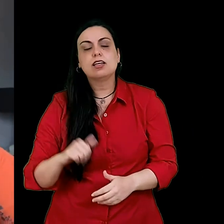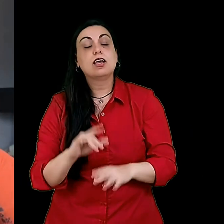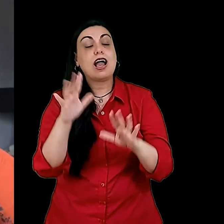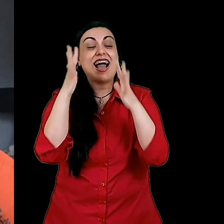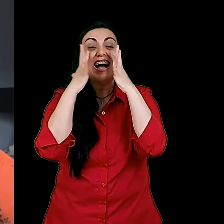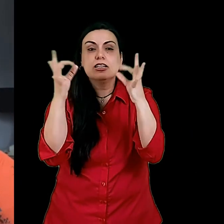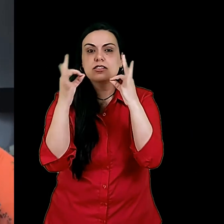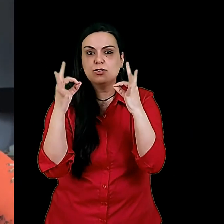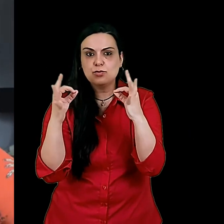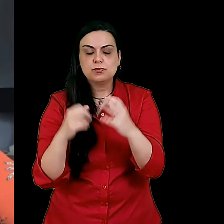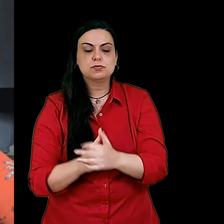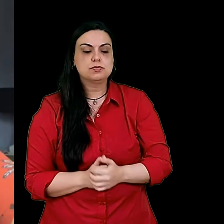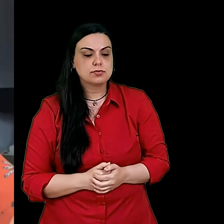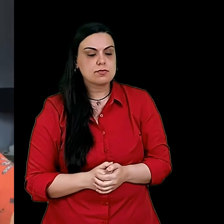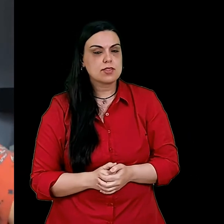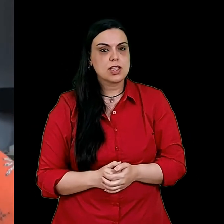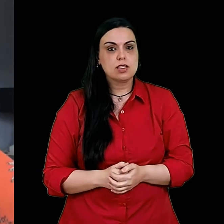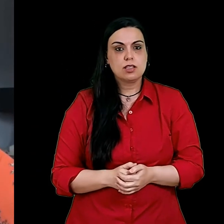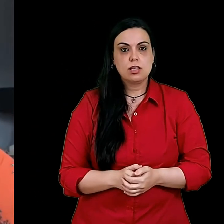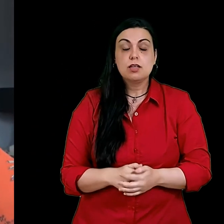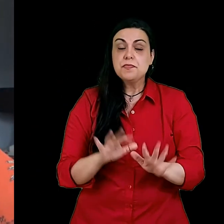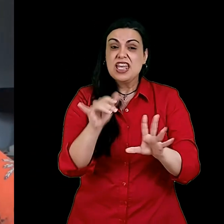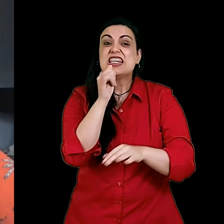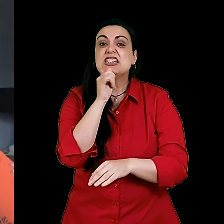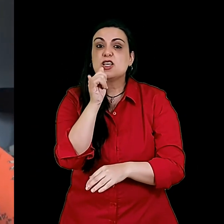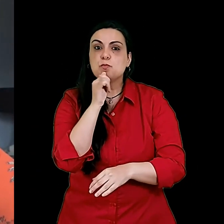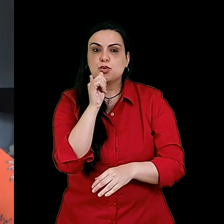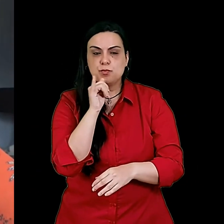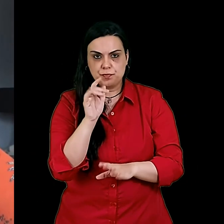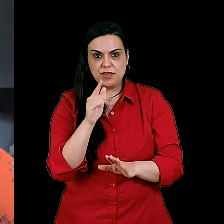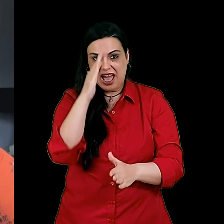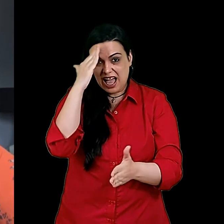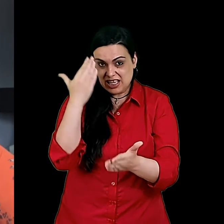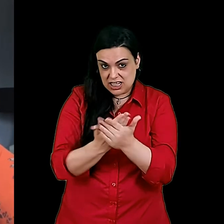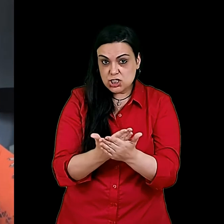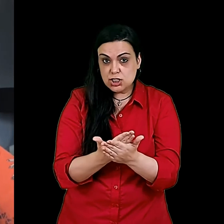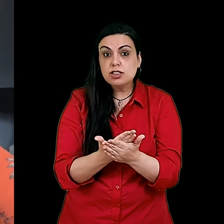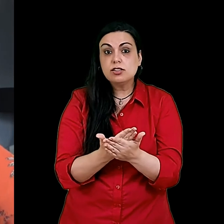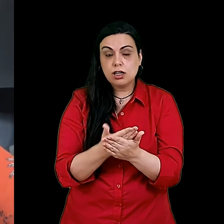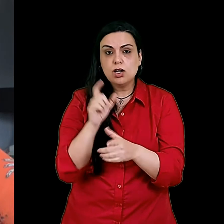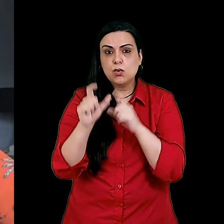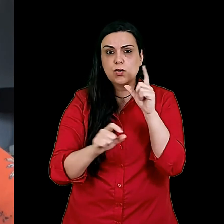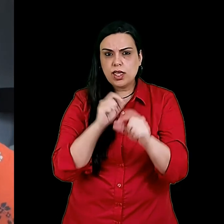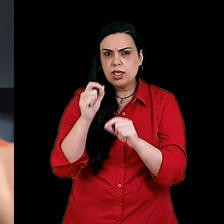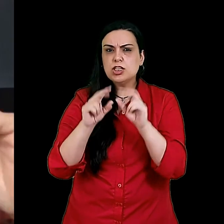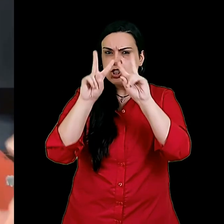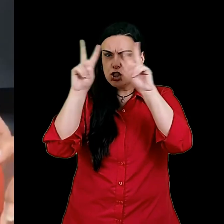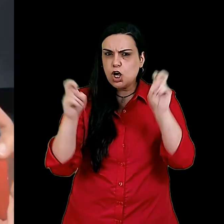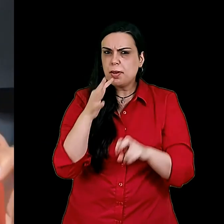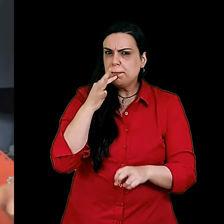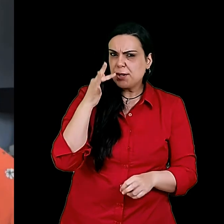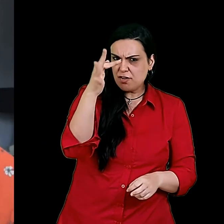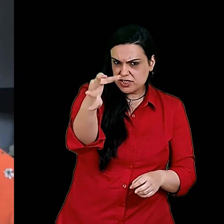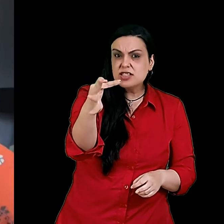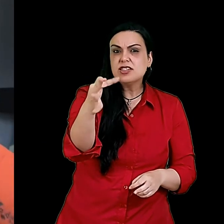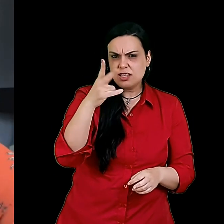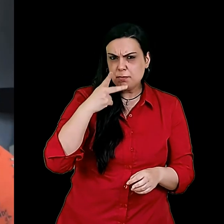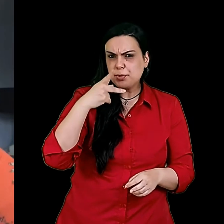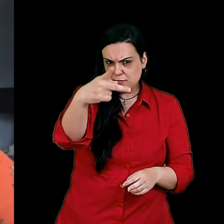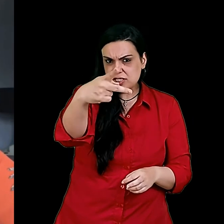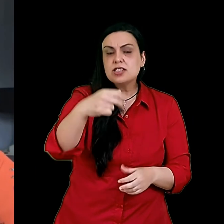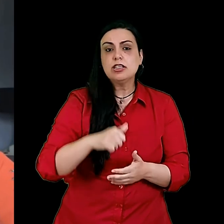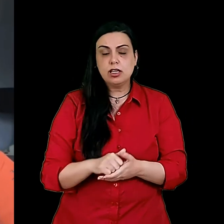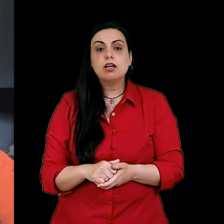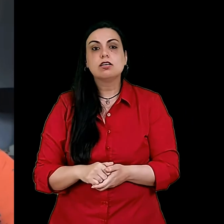Camila, todo mundo vai entender? Todo mundo vai entender, presta bem atenção. Por exemplo, para quem acredita, né, no